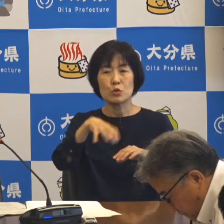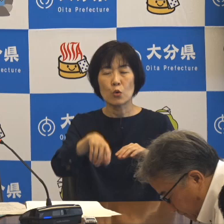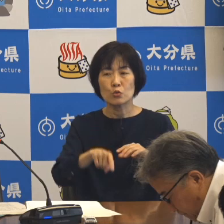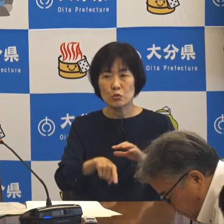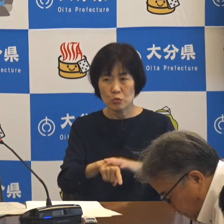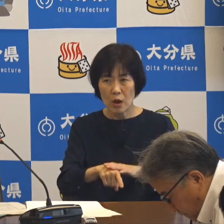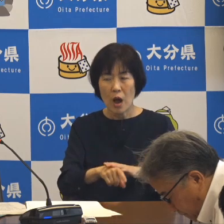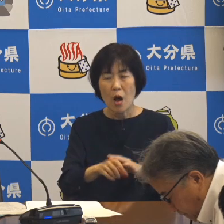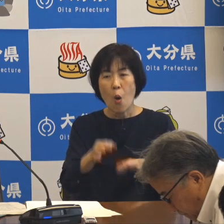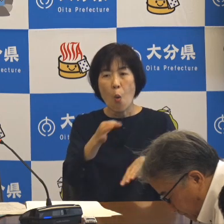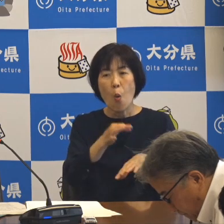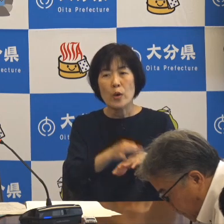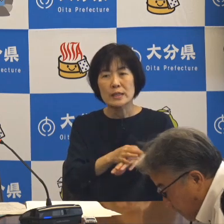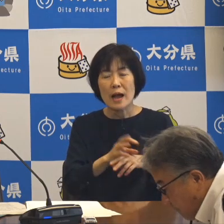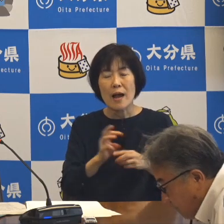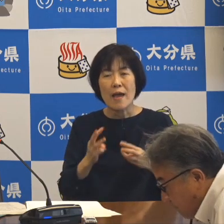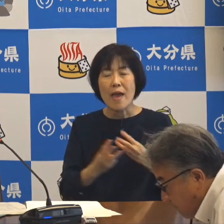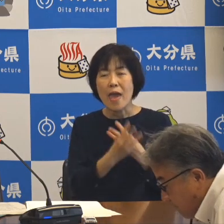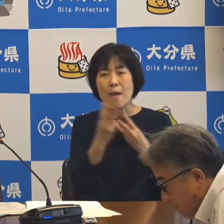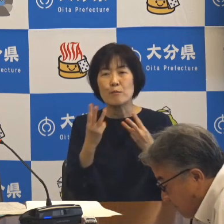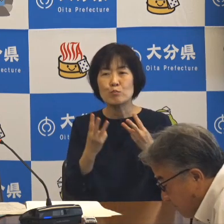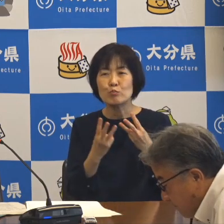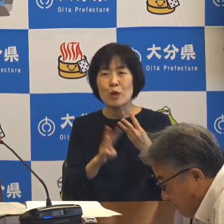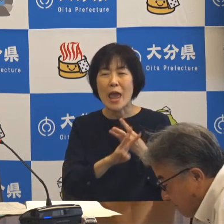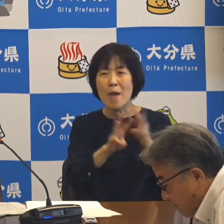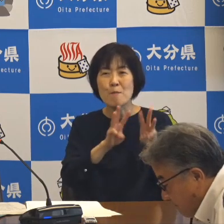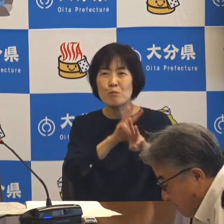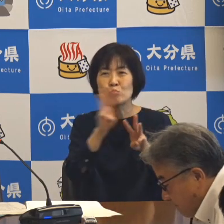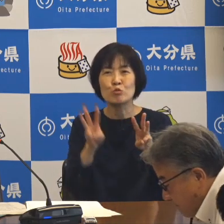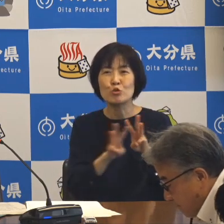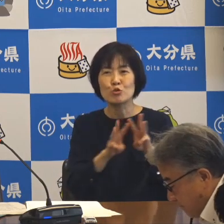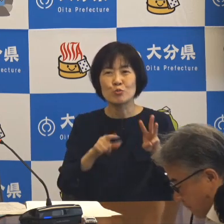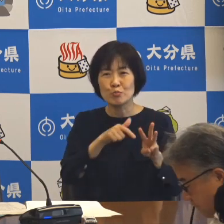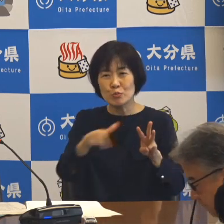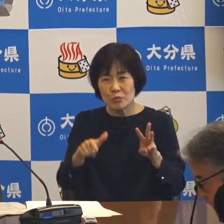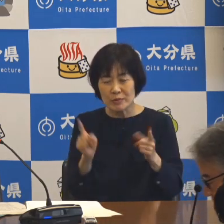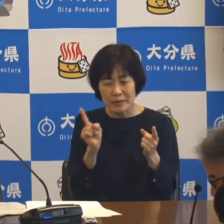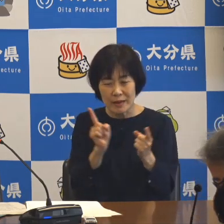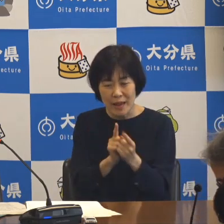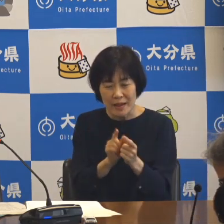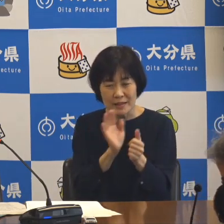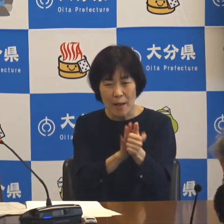結び出会いサポートセンターというところで開催をしていただいておりますけれども、